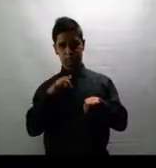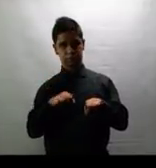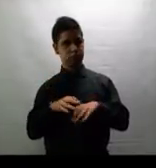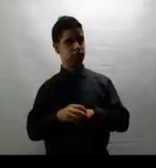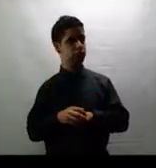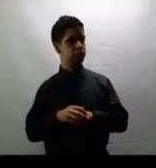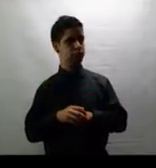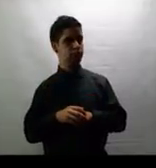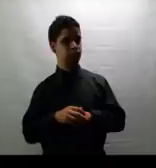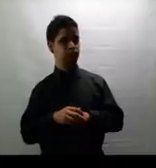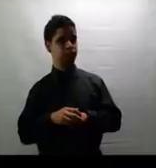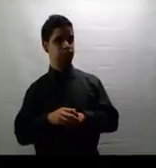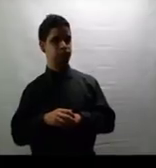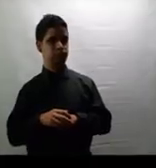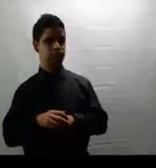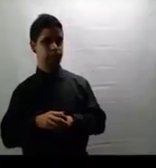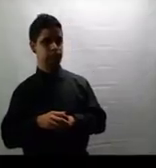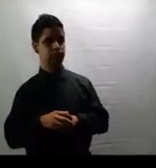pero